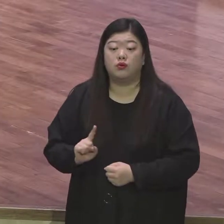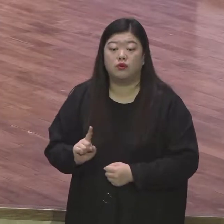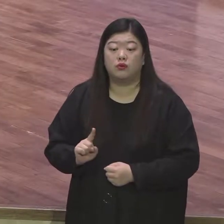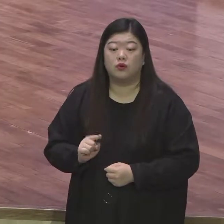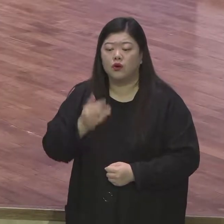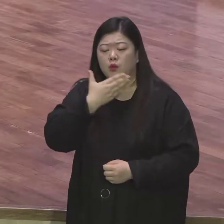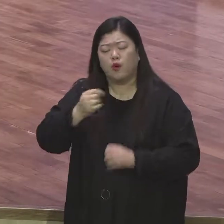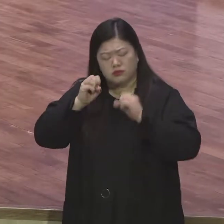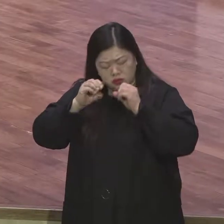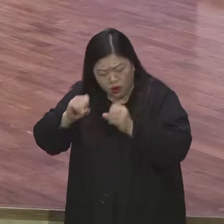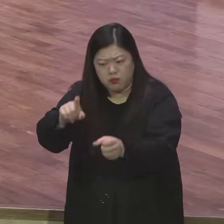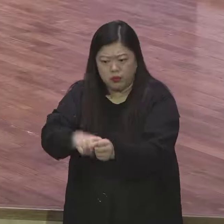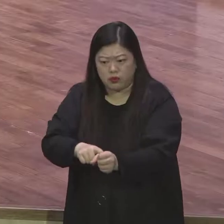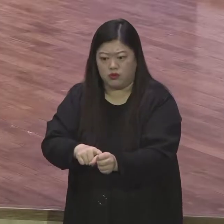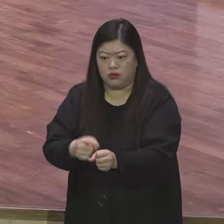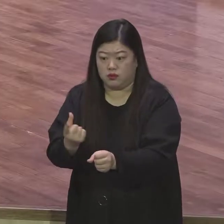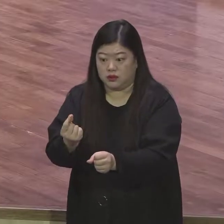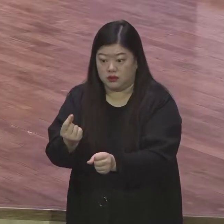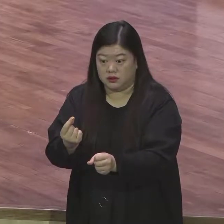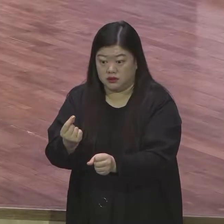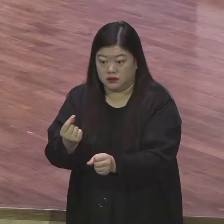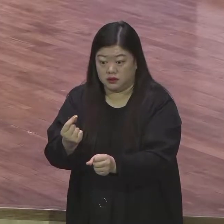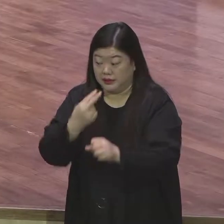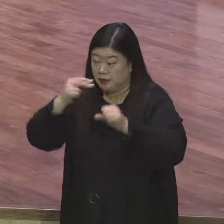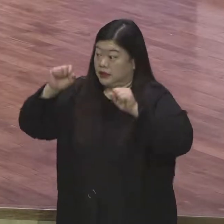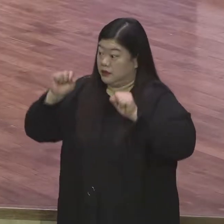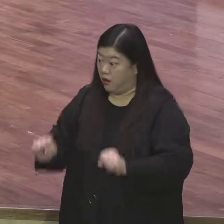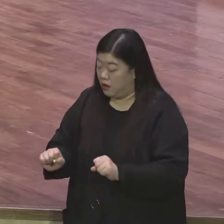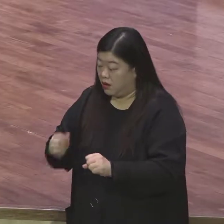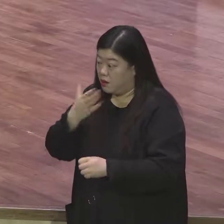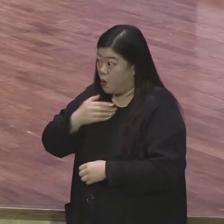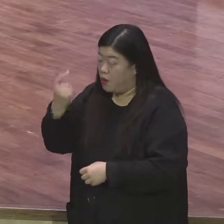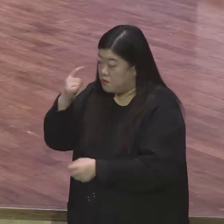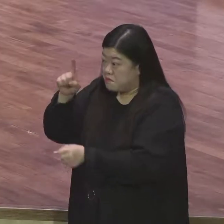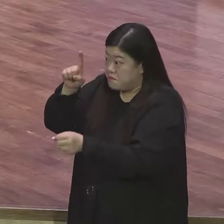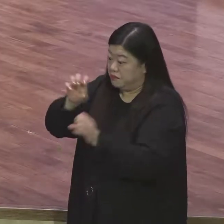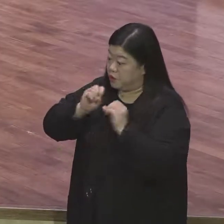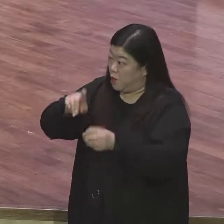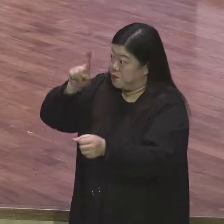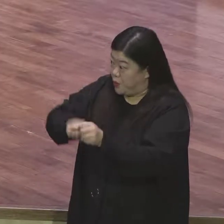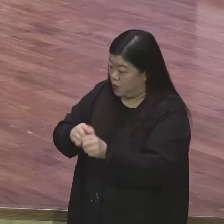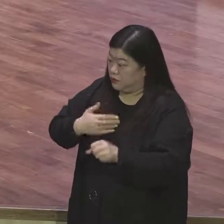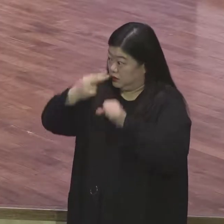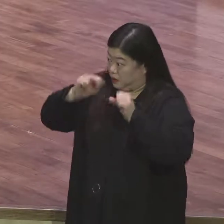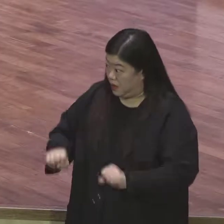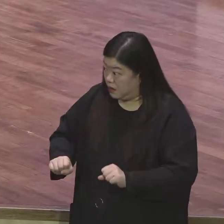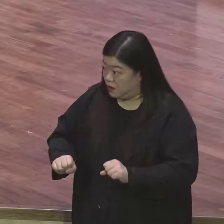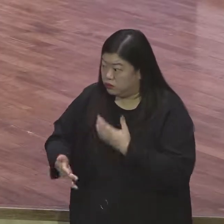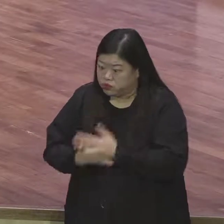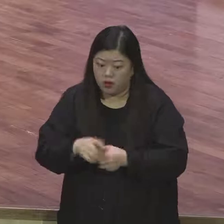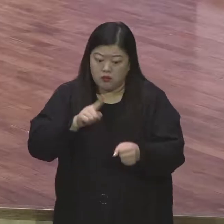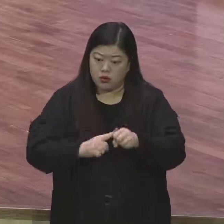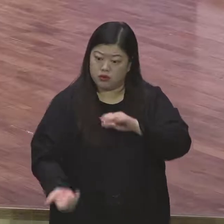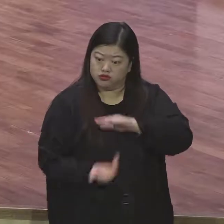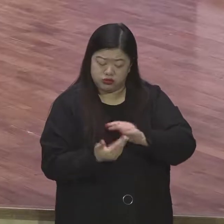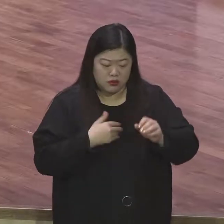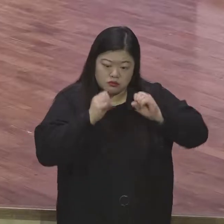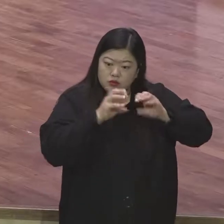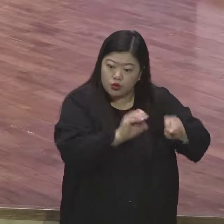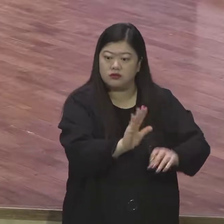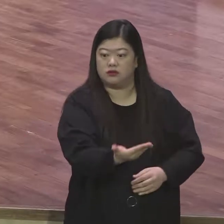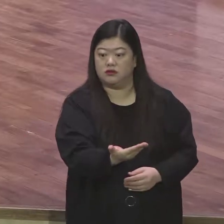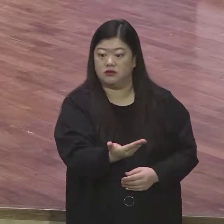때문에 기뻐합니까? 복음 하나님이 인류를 구원하시기 위하여 보내신